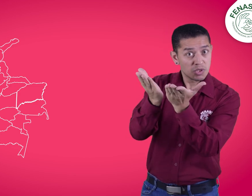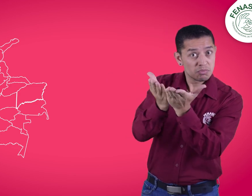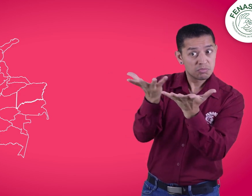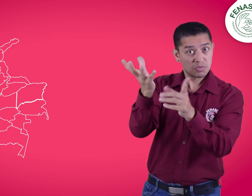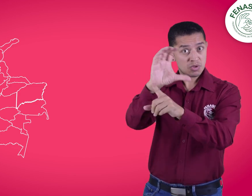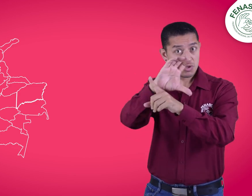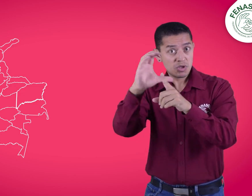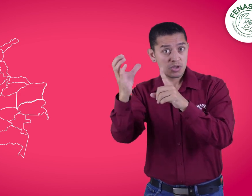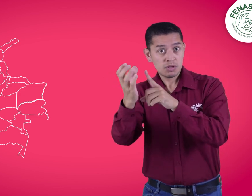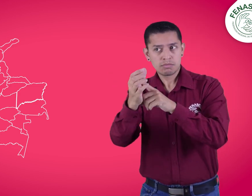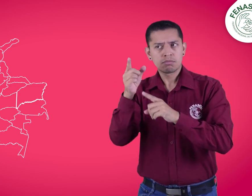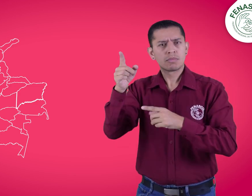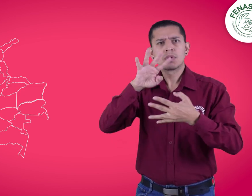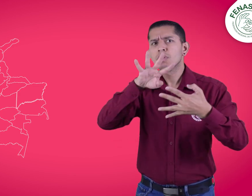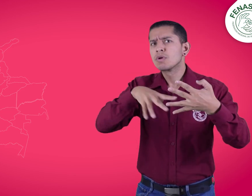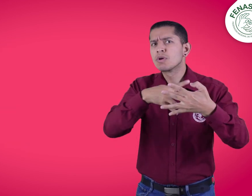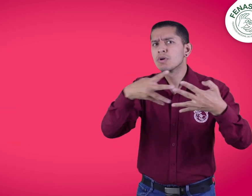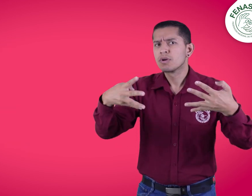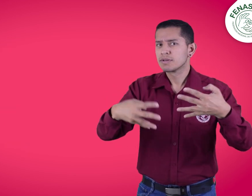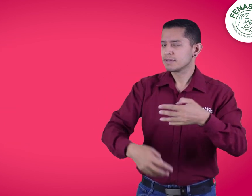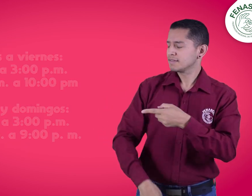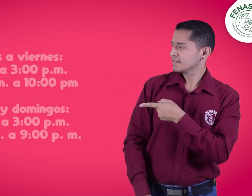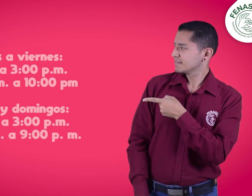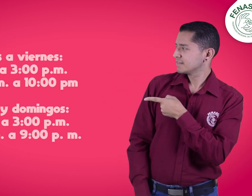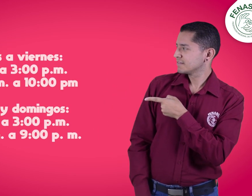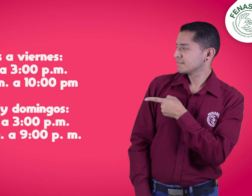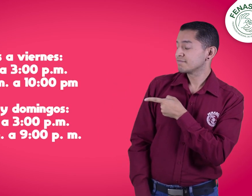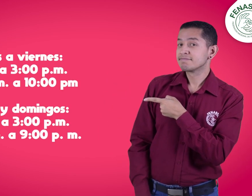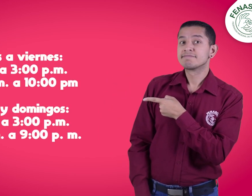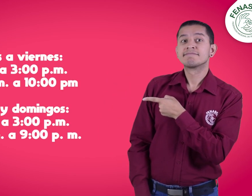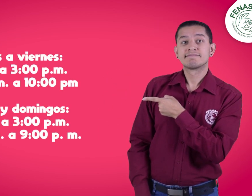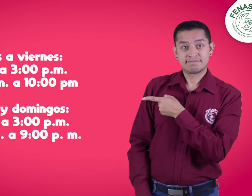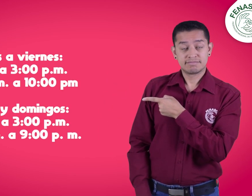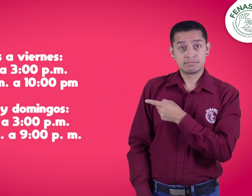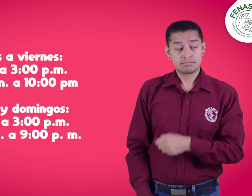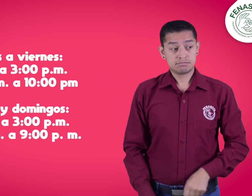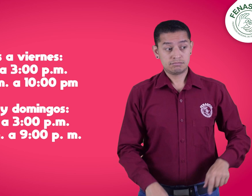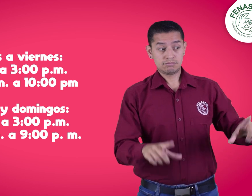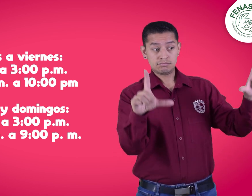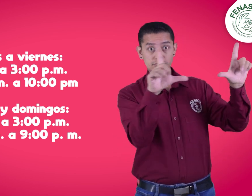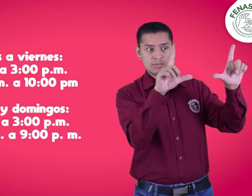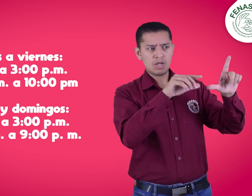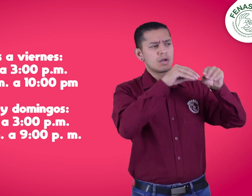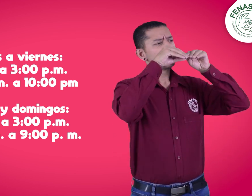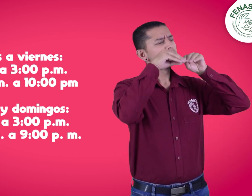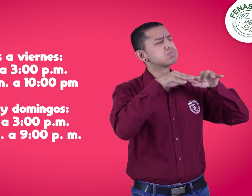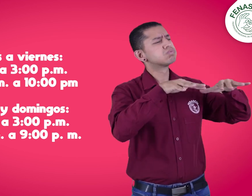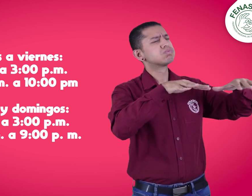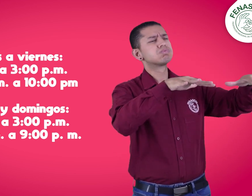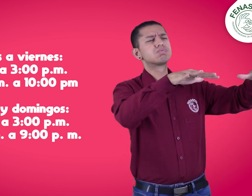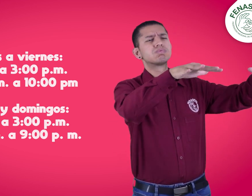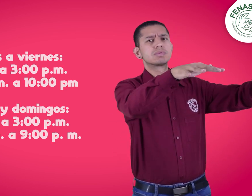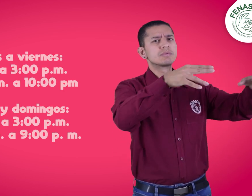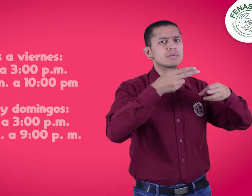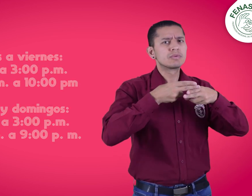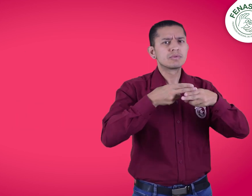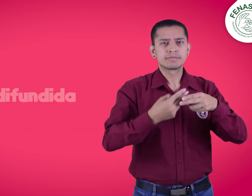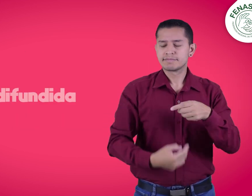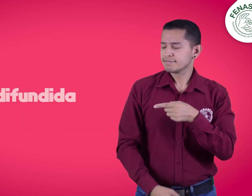con cubrimiento nacional y regional tendrán el siguiente horario los operadores del servicio de televisión radio difundida